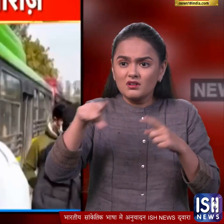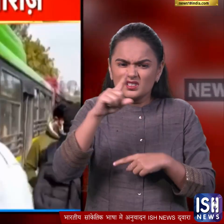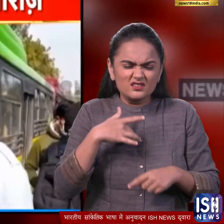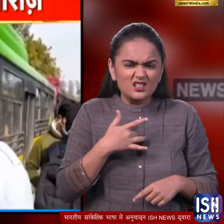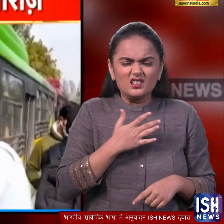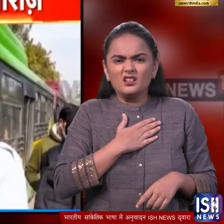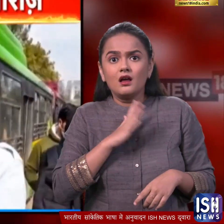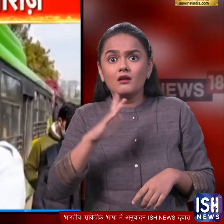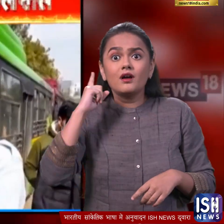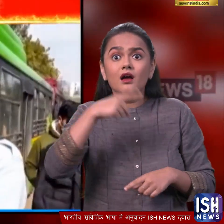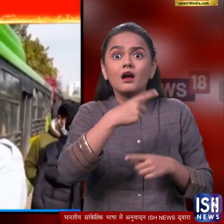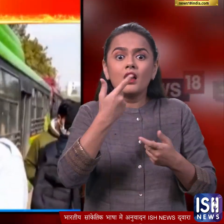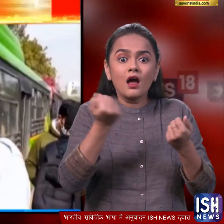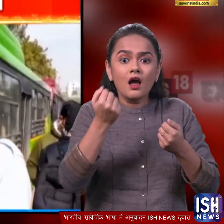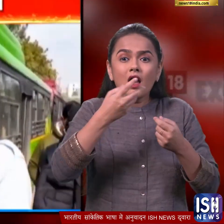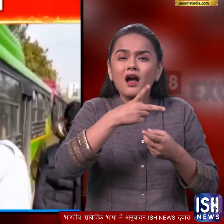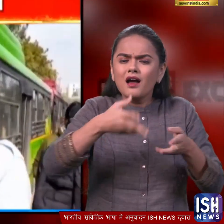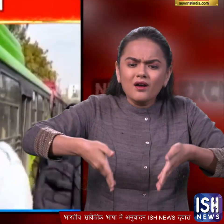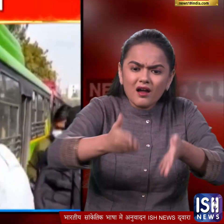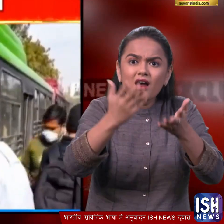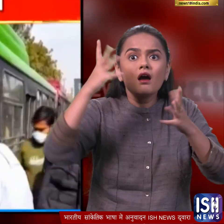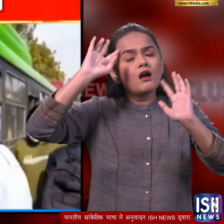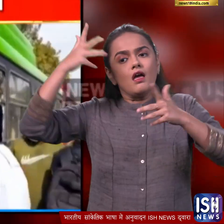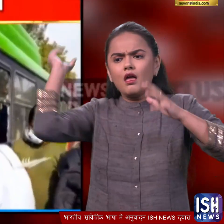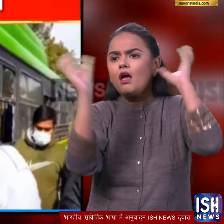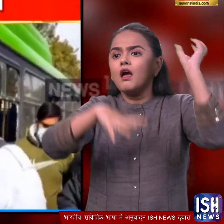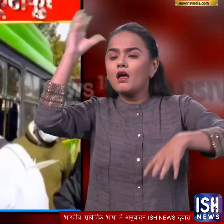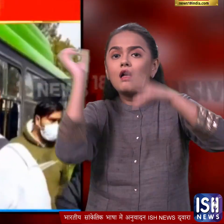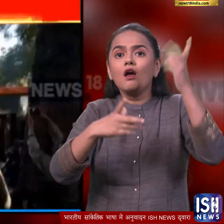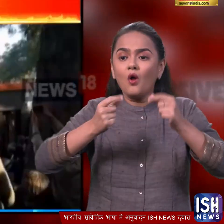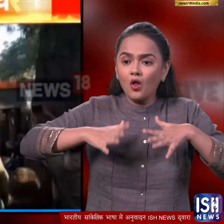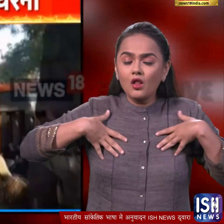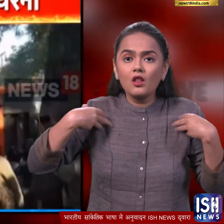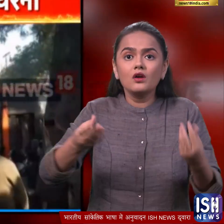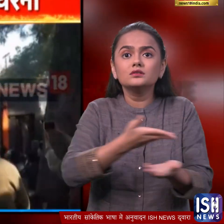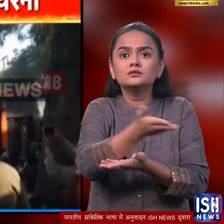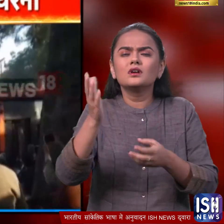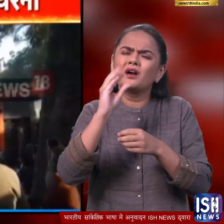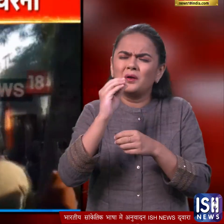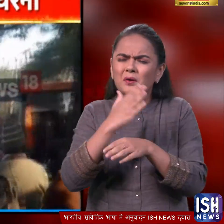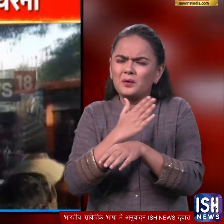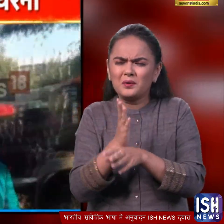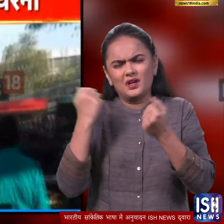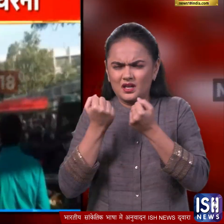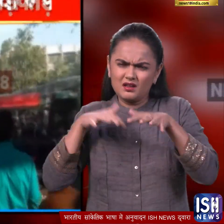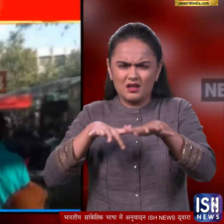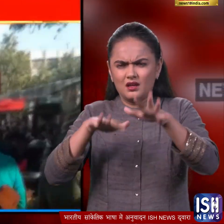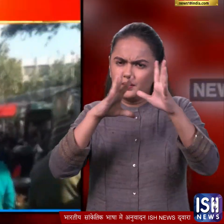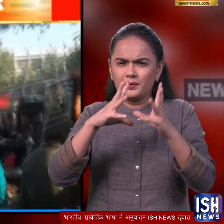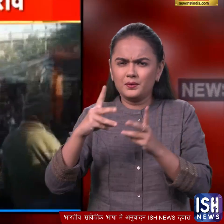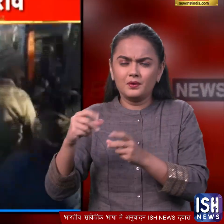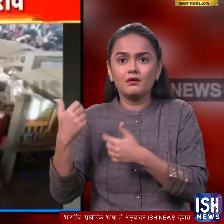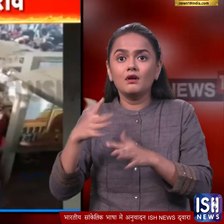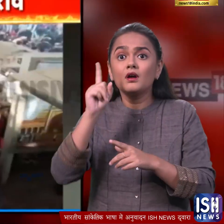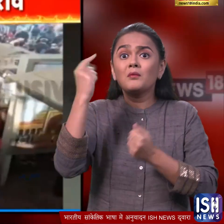सहानुभूति जताते दिखे जिनकी रोजी रोटी पर पत्थर पड़े। अब एकदम से 17 सवारी कर सके तो पब्लिक क्या करेगी? कुछ देर में जैम तो खत्म हो गया, लेकिन सड़कों पर